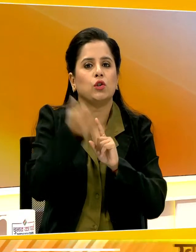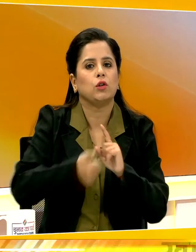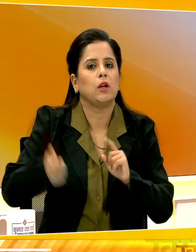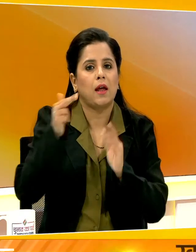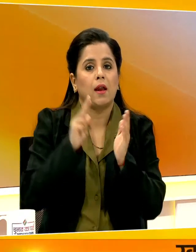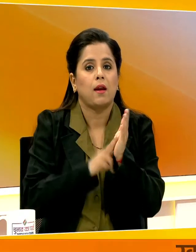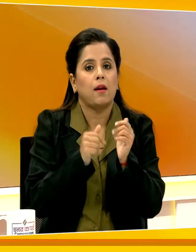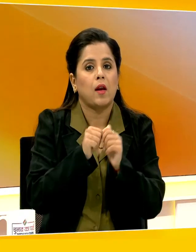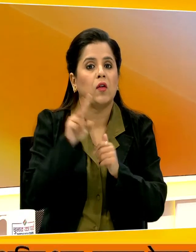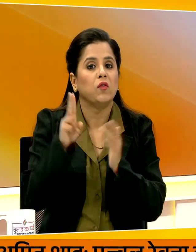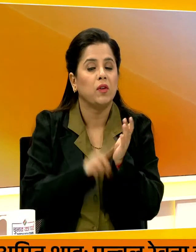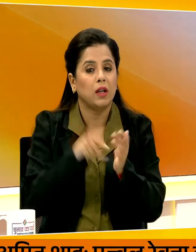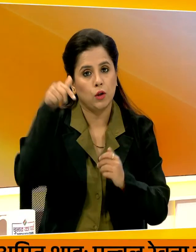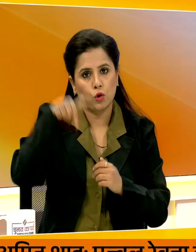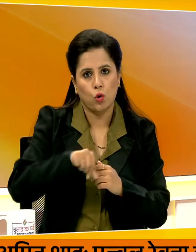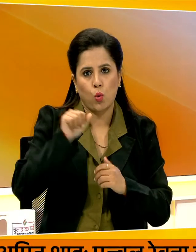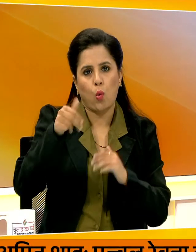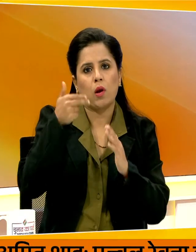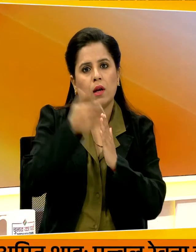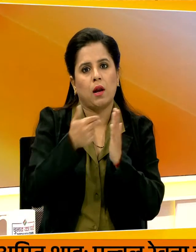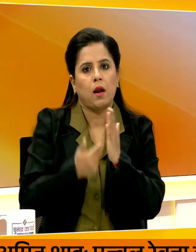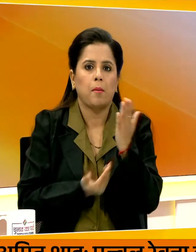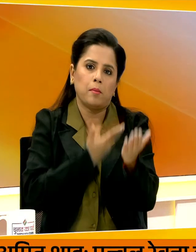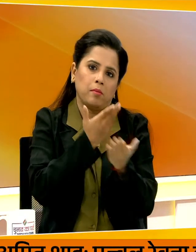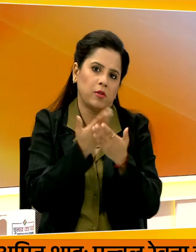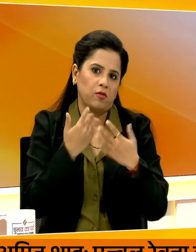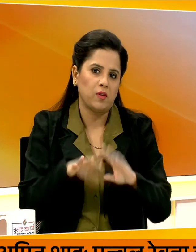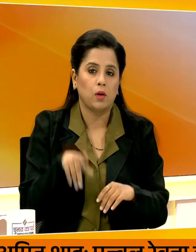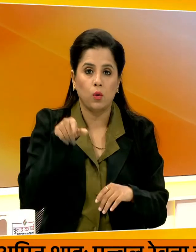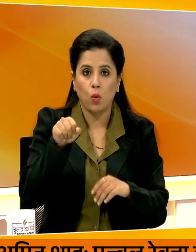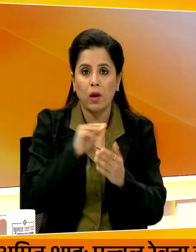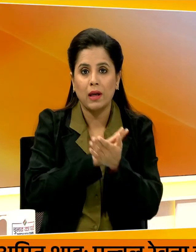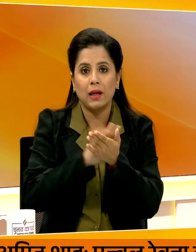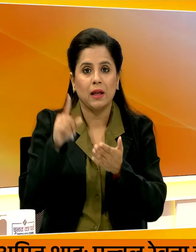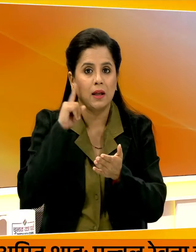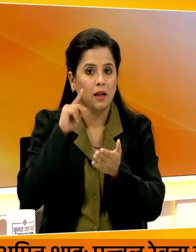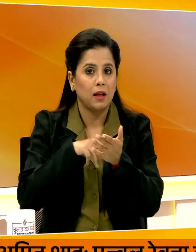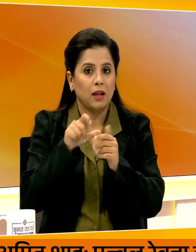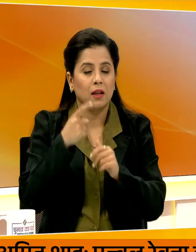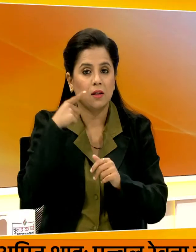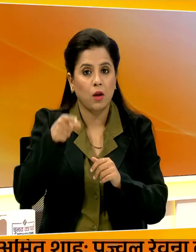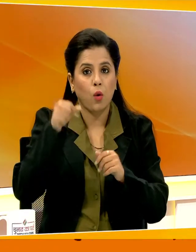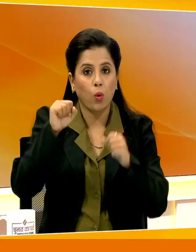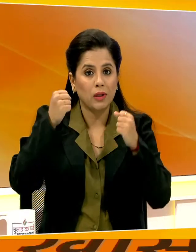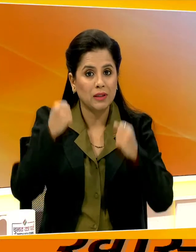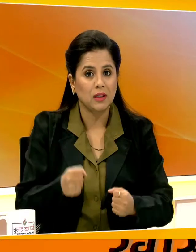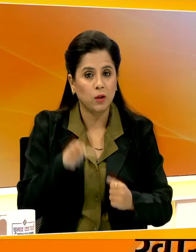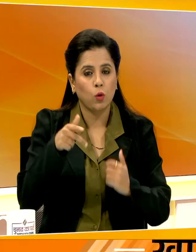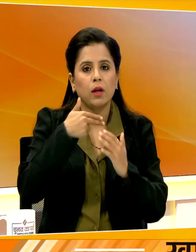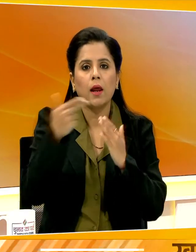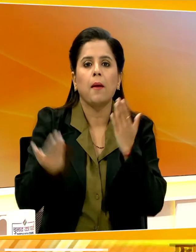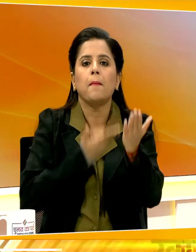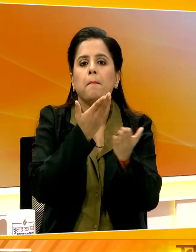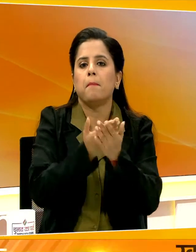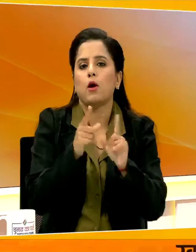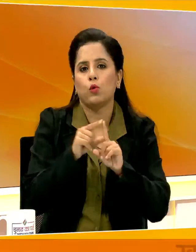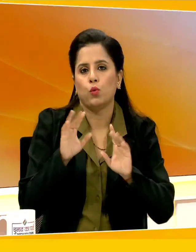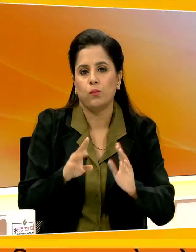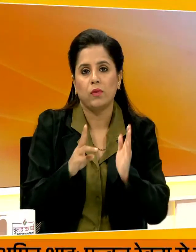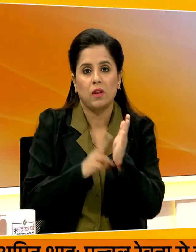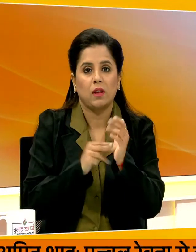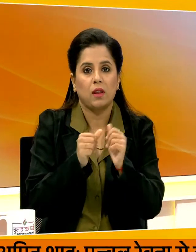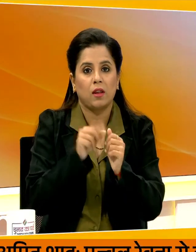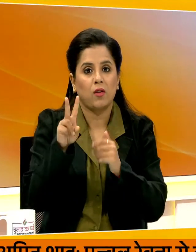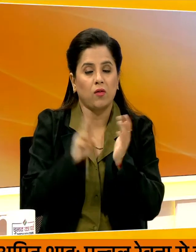नवीन पटनायक ने आज अपना नामांकन भर दिया। उन्होंने हिंजिली विधानसभा सीट से अपना नामांकन दाखिल किया।